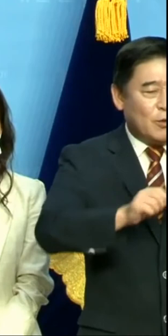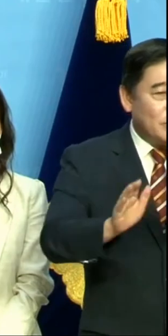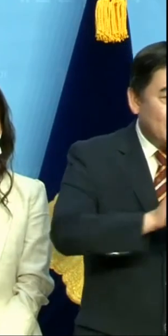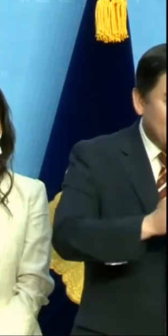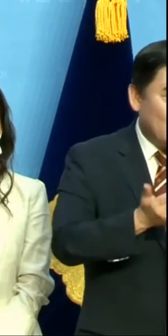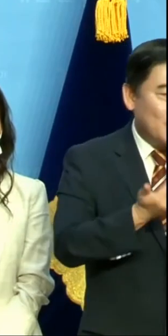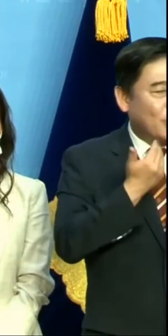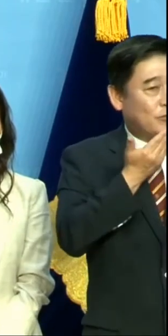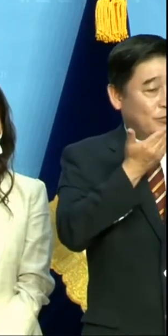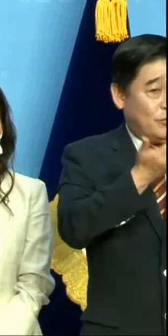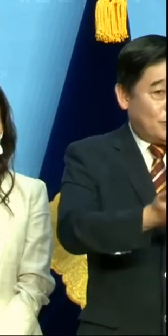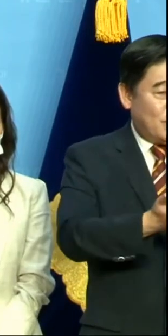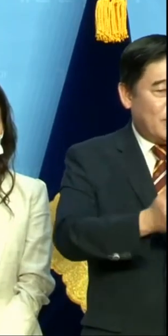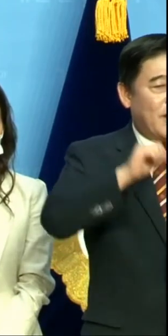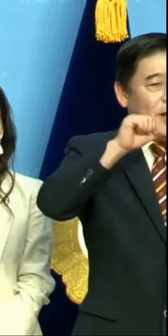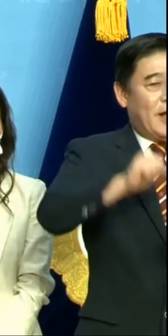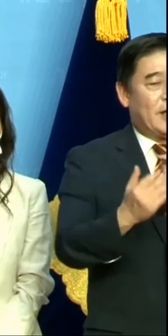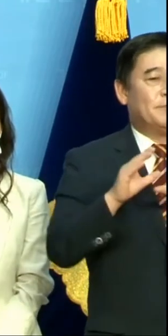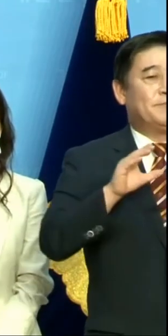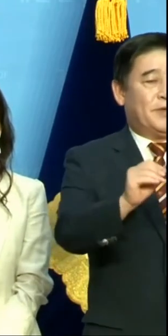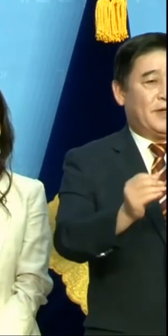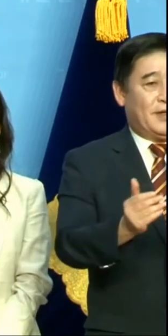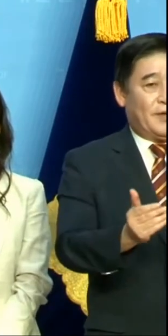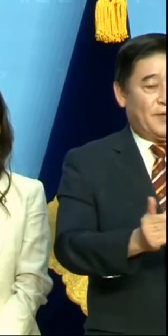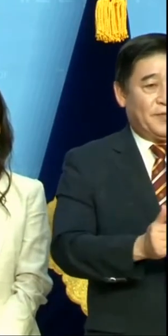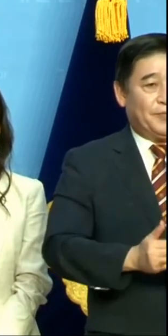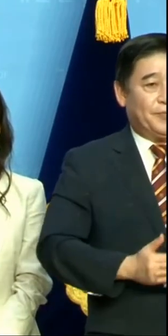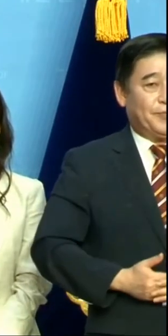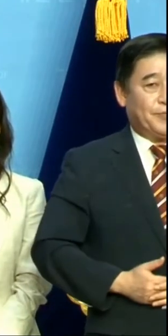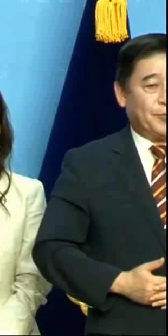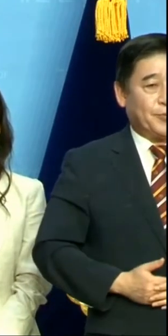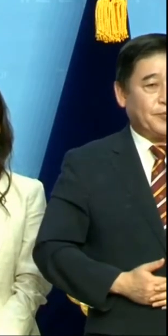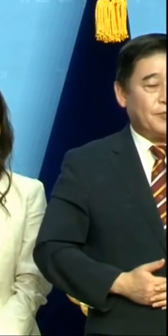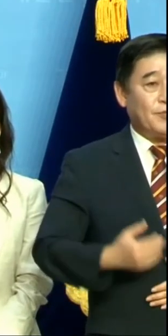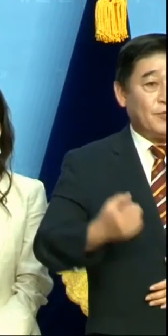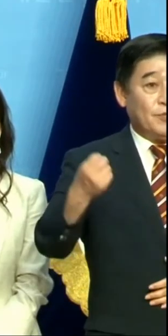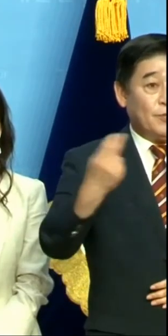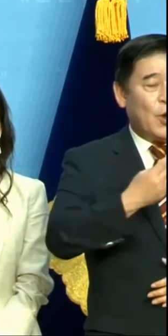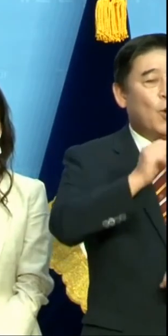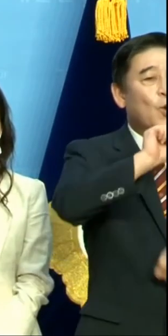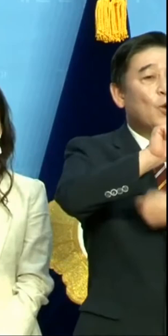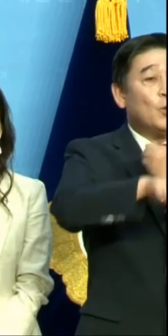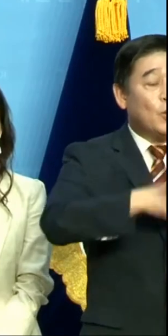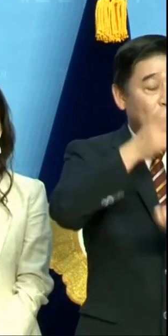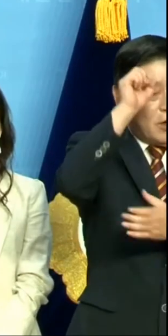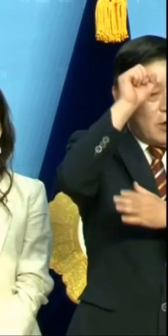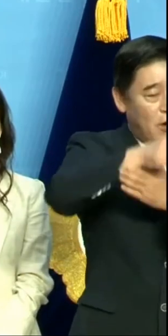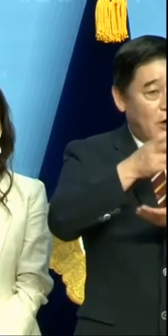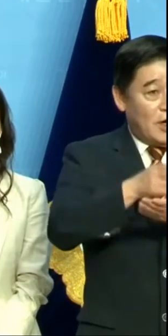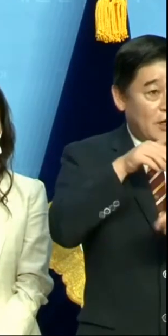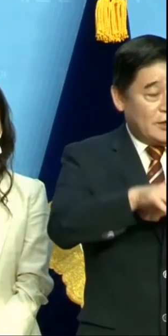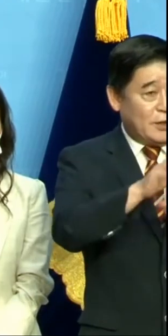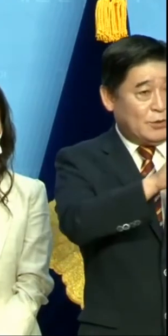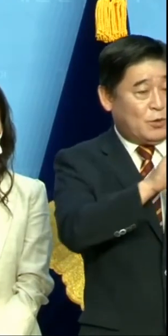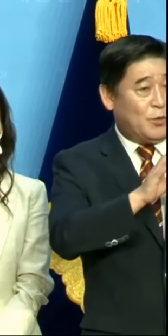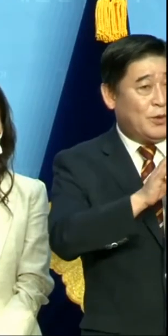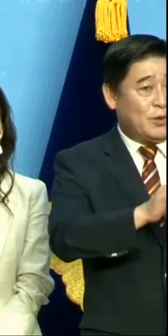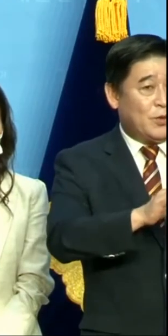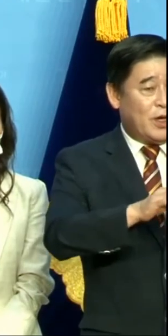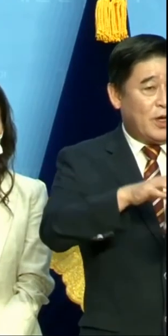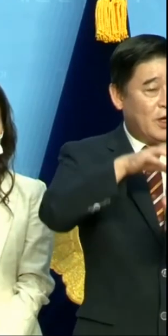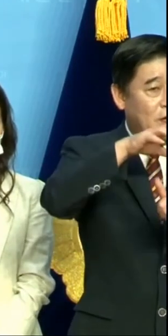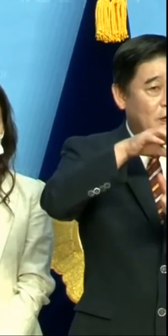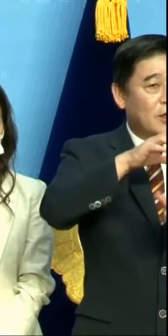먹이를 주도록 하는 행위를 금지했다 그리고 야생동물 허가제 도입 으로 도입으로 통제되지